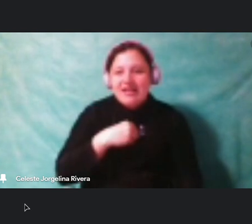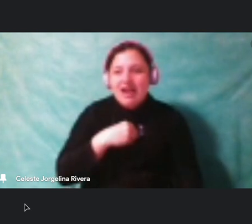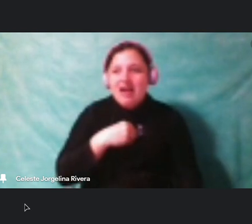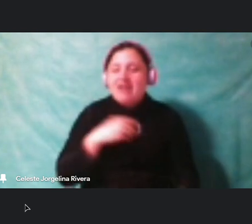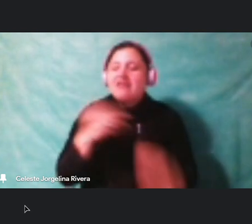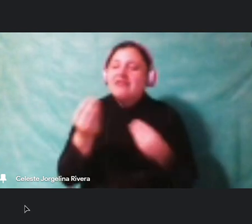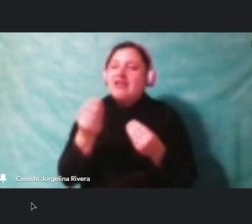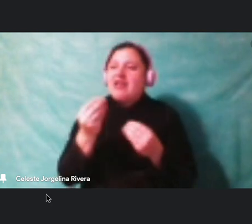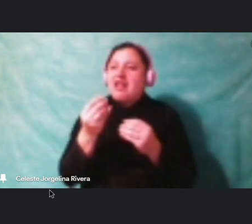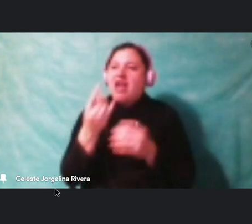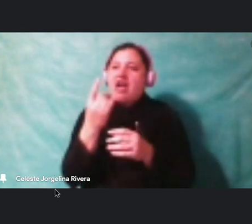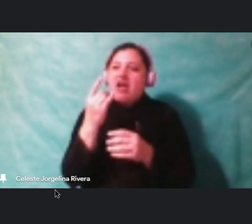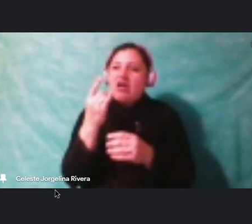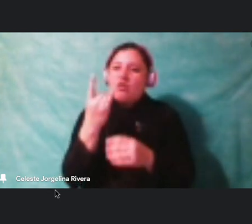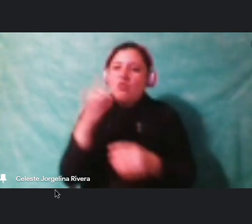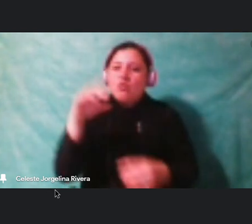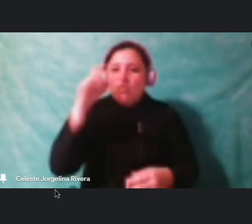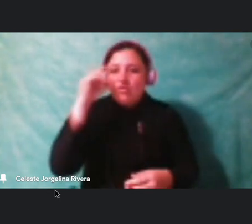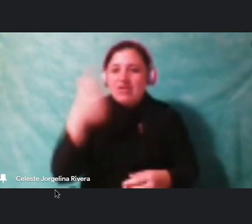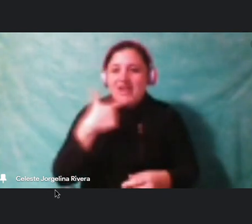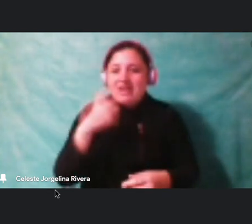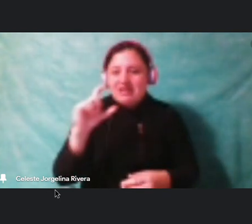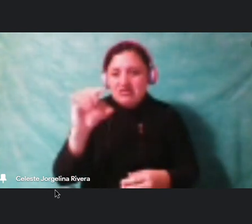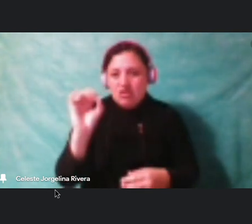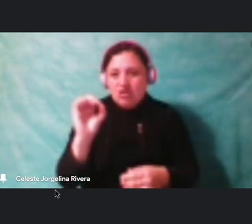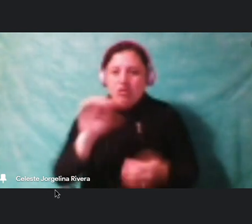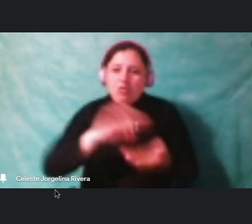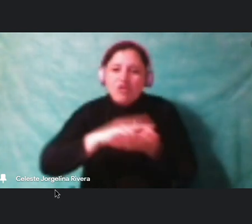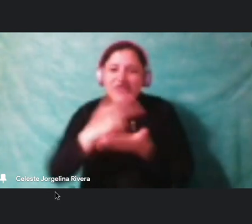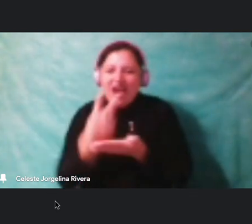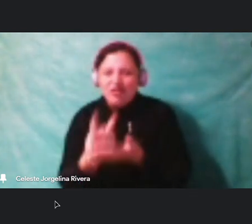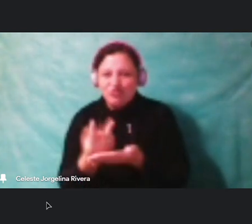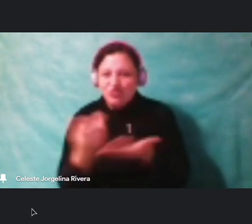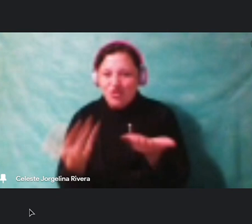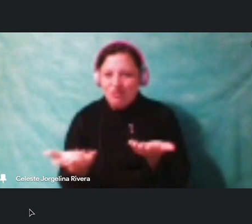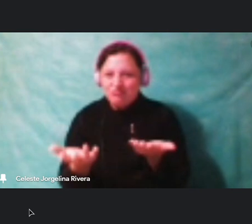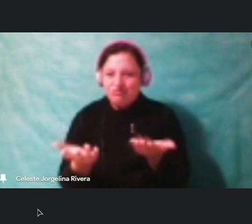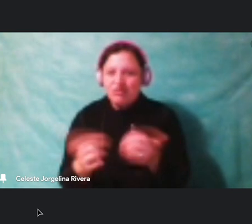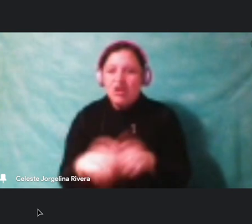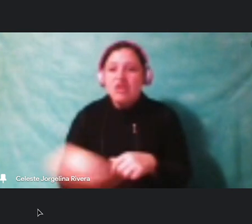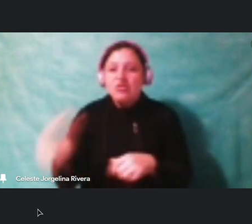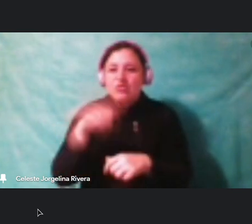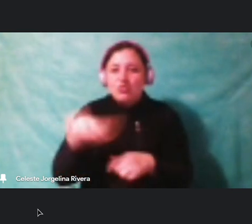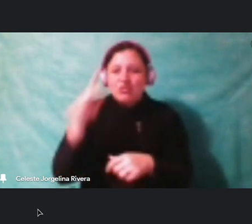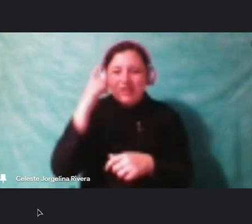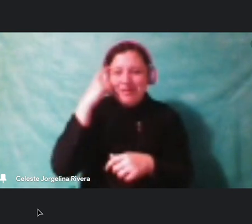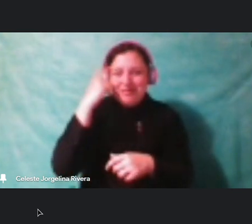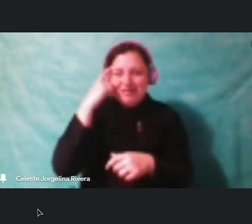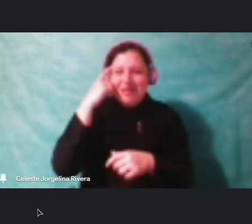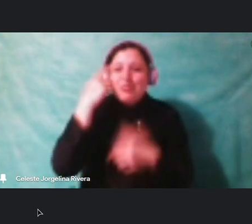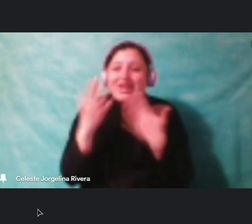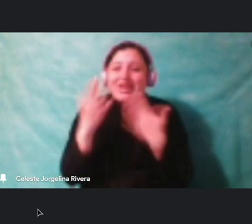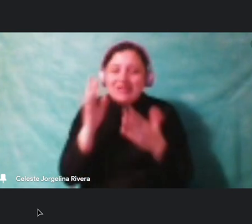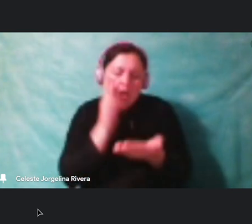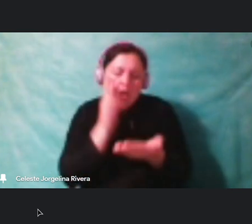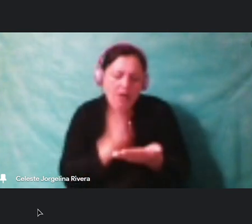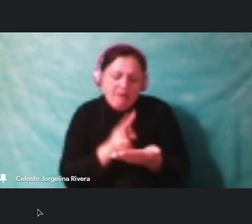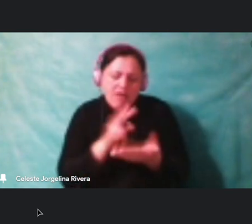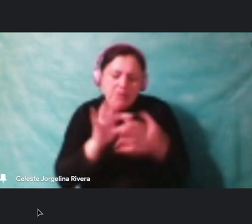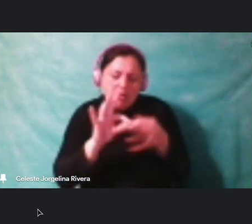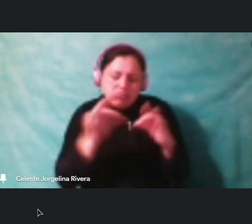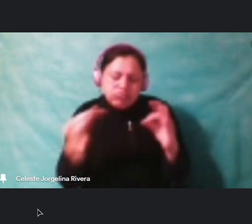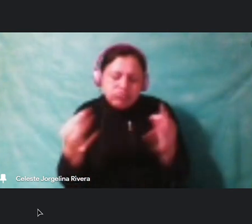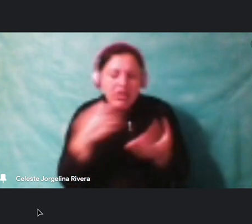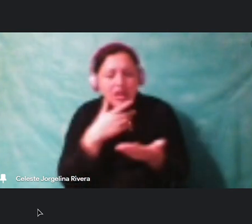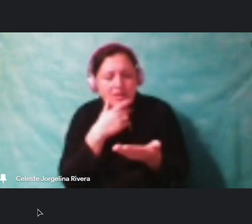O sea, uno, ¿se acuerdan que decíamos? A veces pensamos de una manera que lo vemos como una primera lógica, pero después